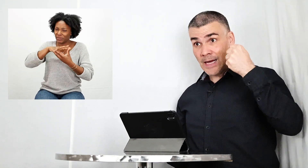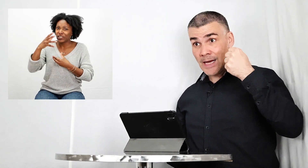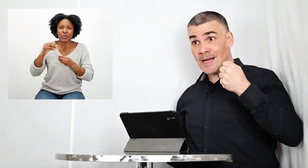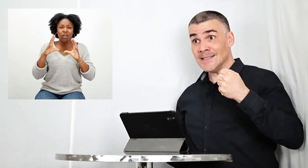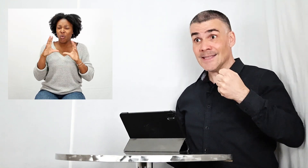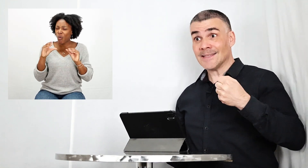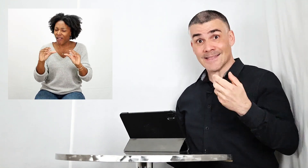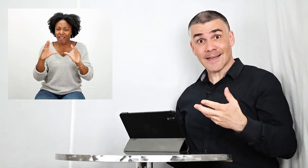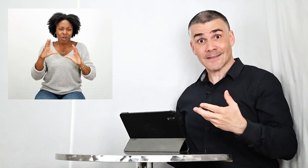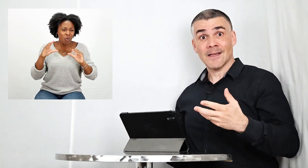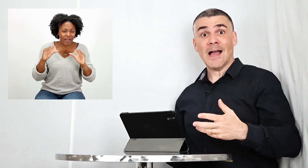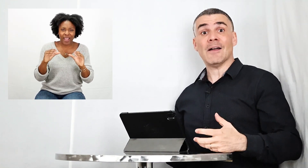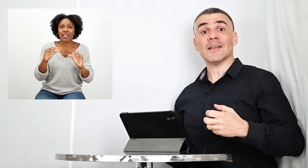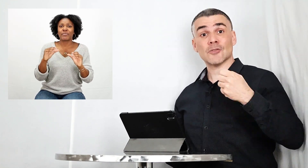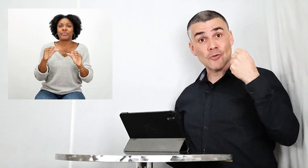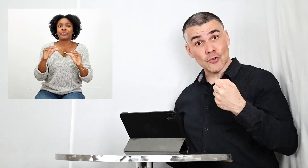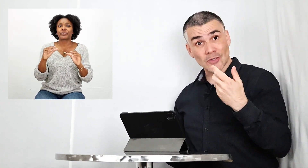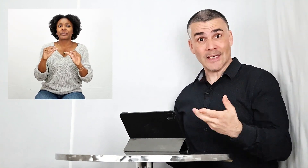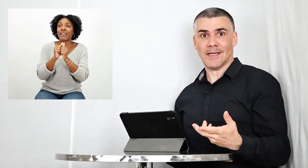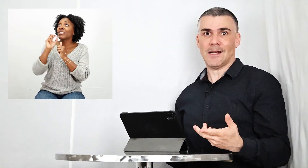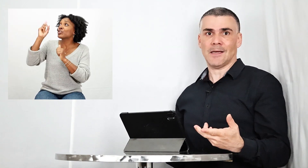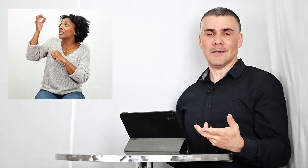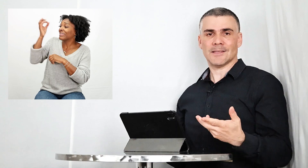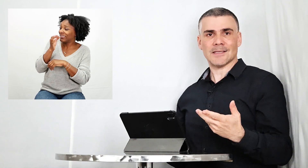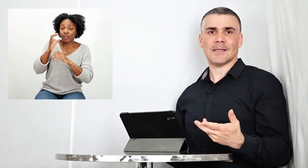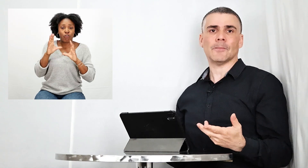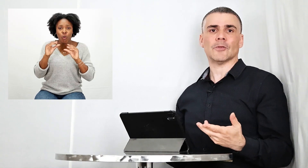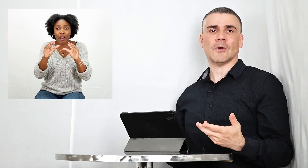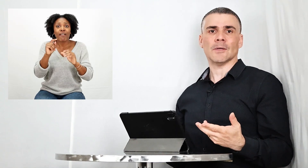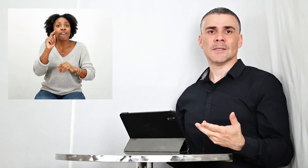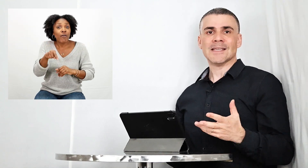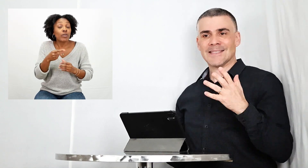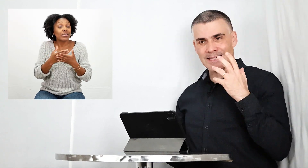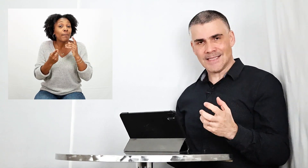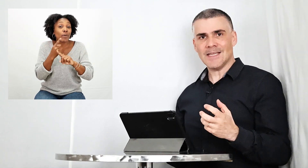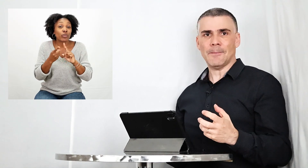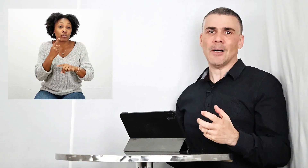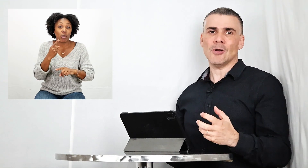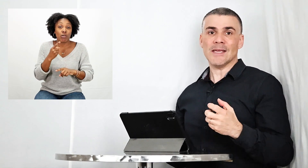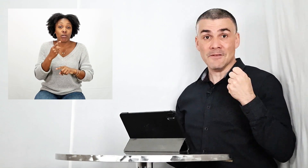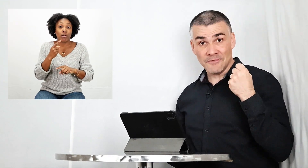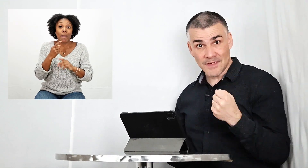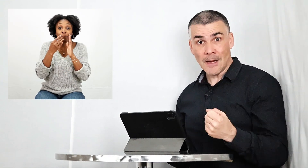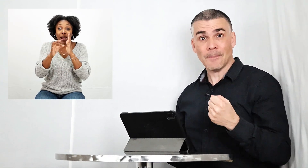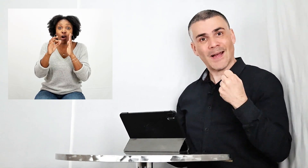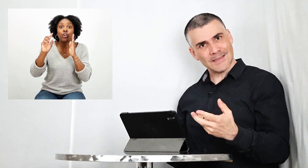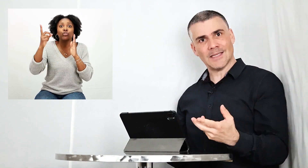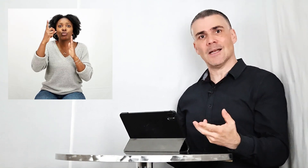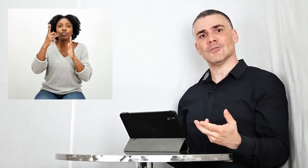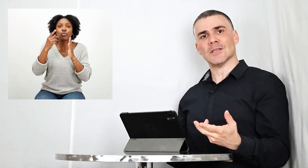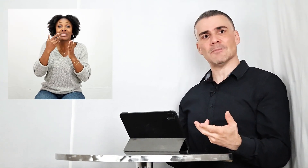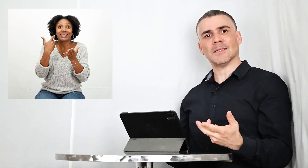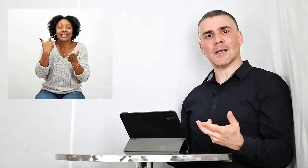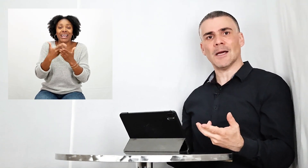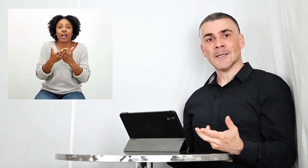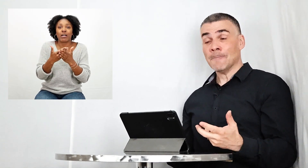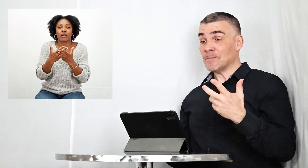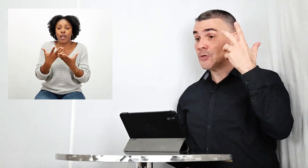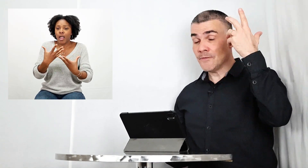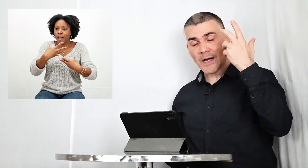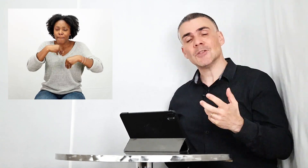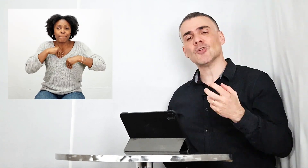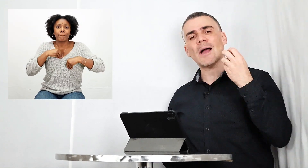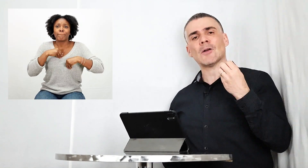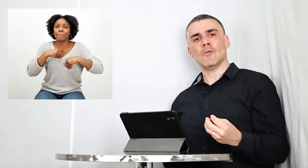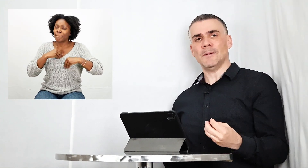à aligner tes actes avec ce que Dieu t'a déclaré. Ça, c'est important. Saisis la parole et vis-la, pratique-la de cette manière-là